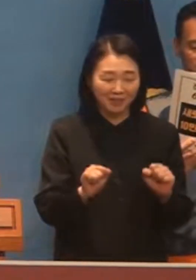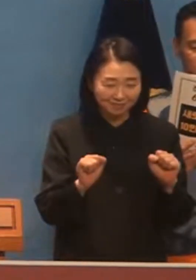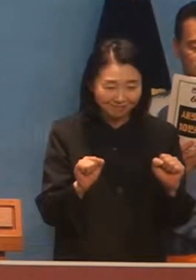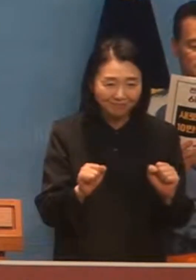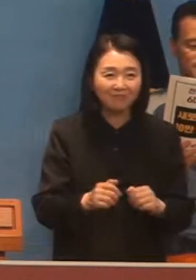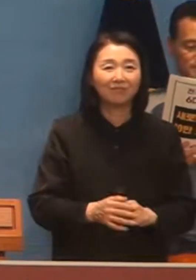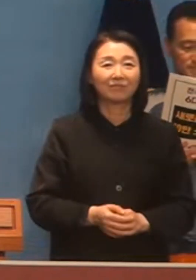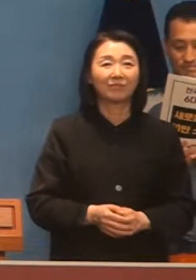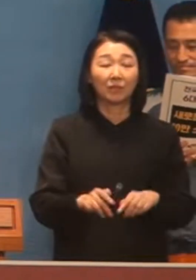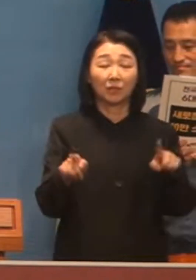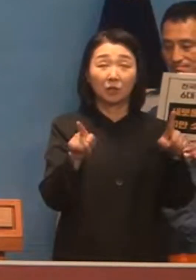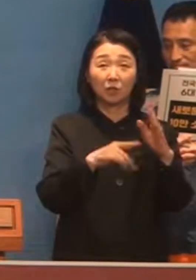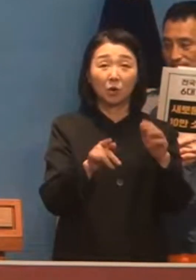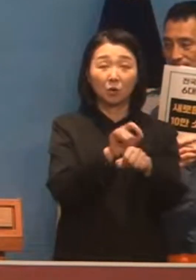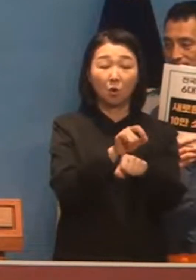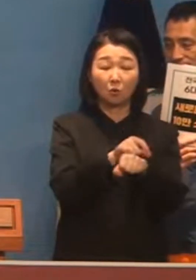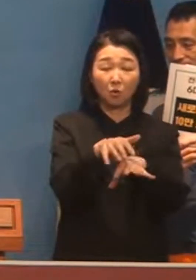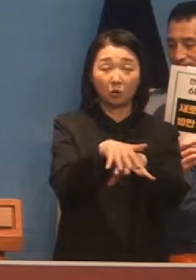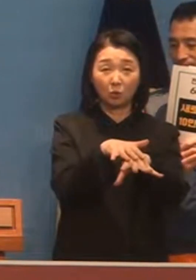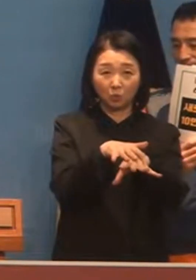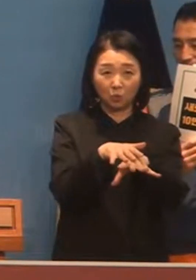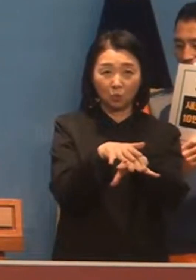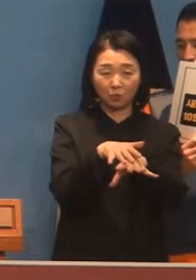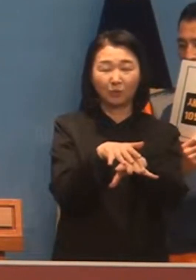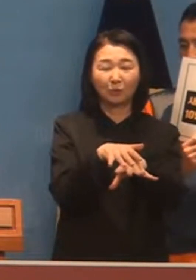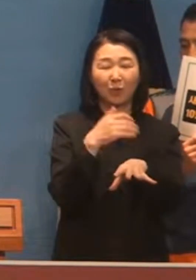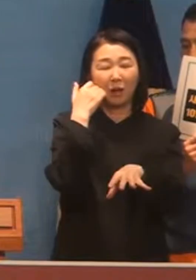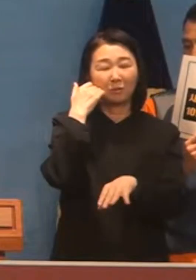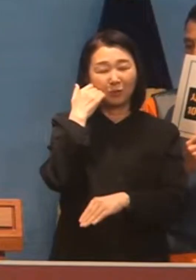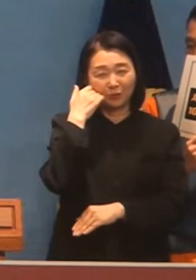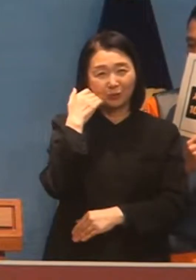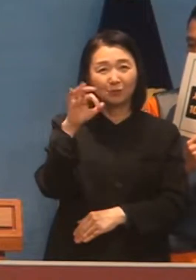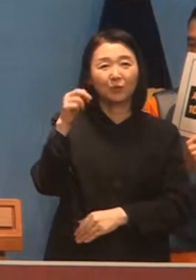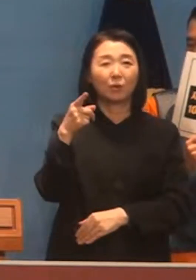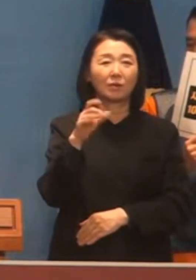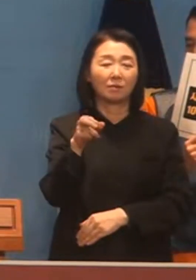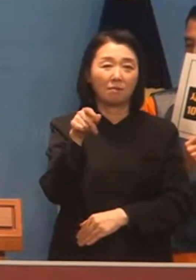안녕하십니까. 전국 공무원 노동조합 소방본부 본부장 권영각입니다.